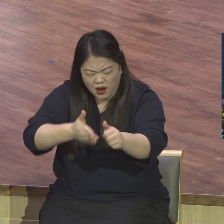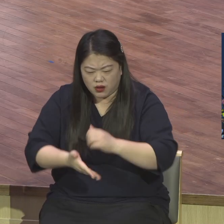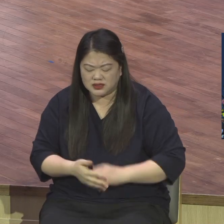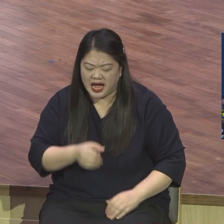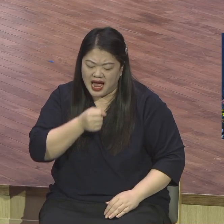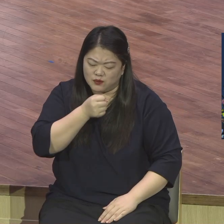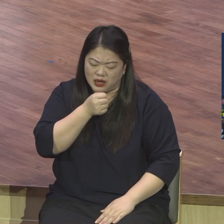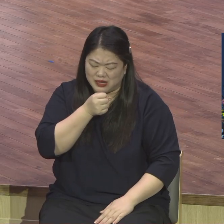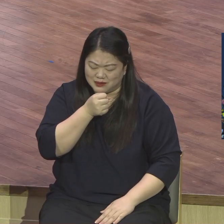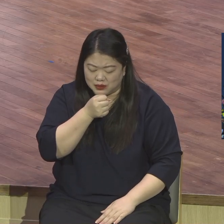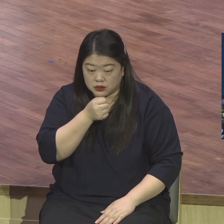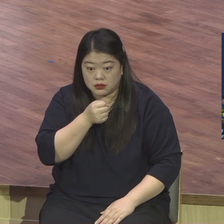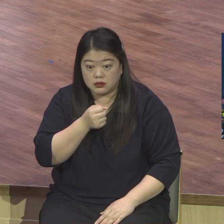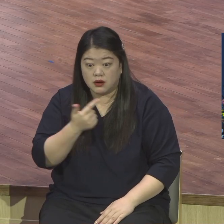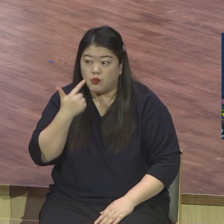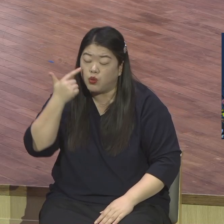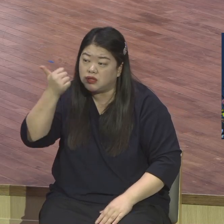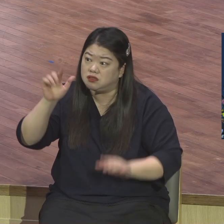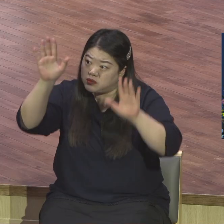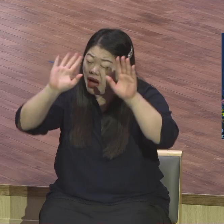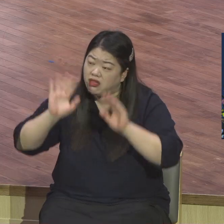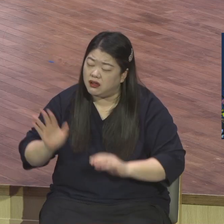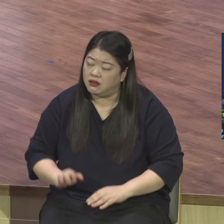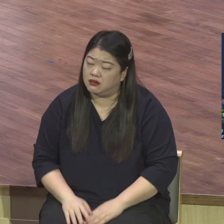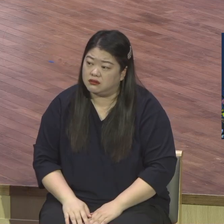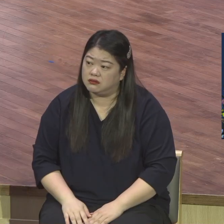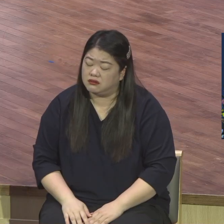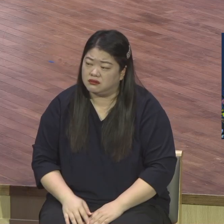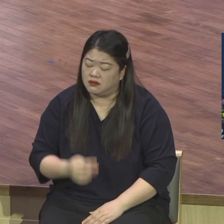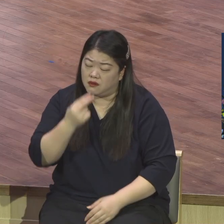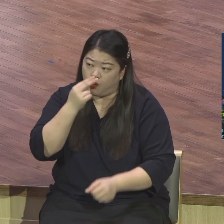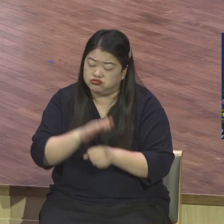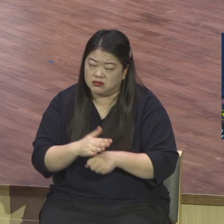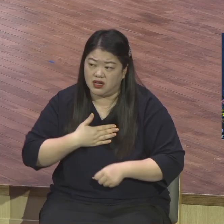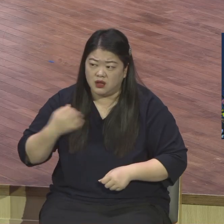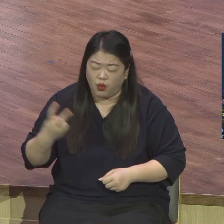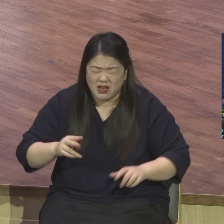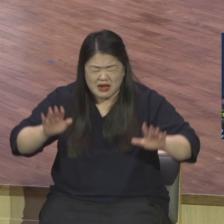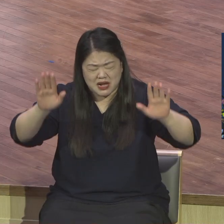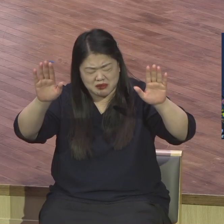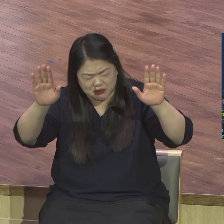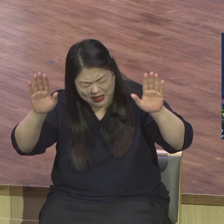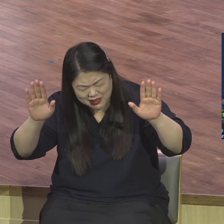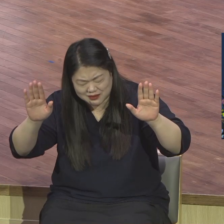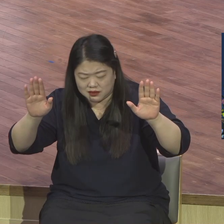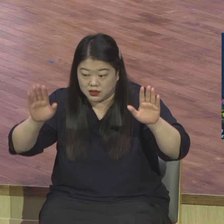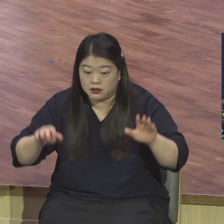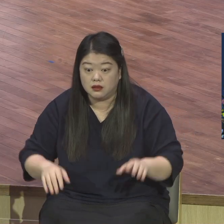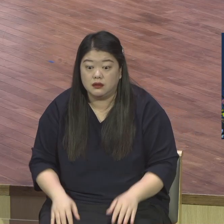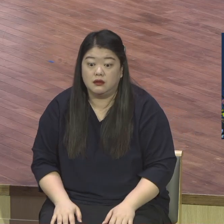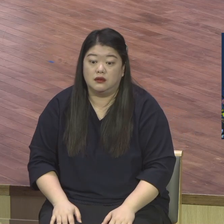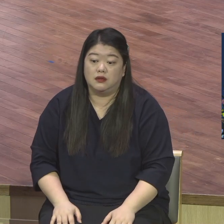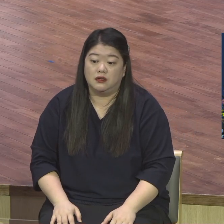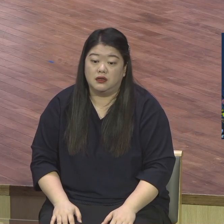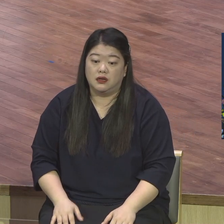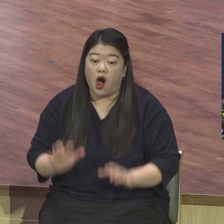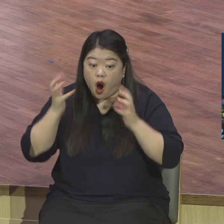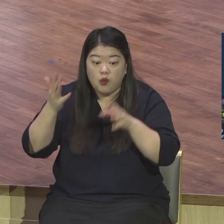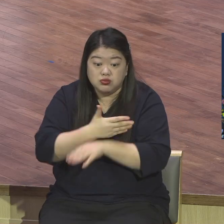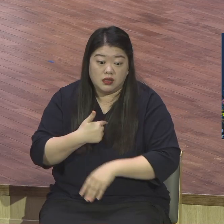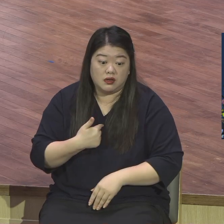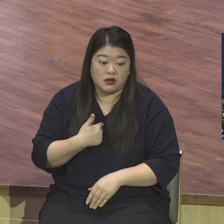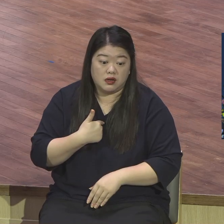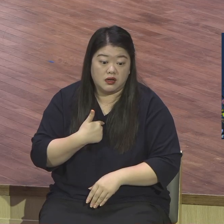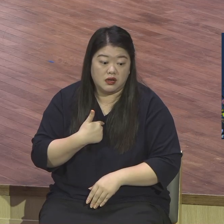팔이 아파서 내리려 그러면 십자가에 예수님을 생각해서 한 번 더 부릅니다. 또도. 그렇게 해서 눈물 콧물